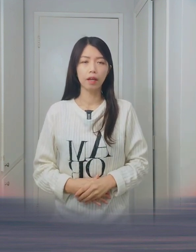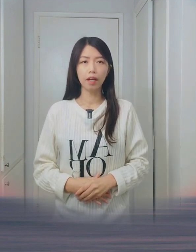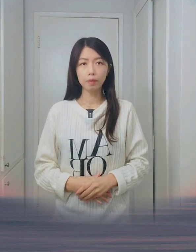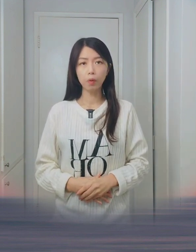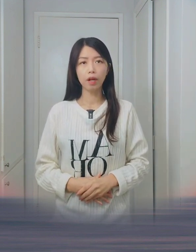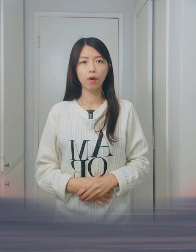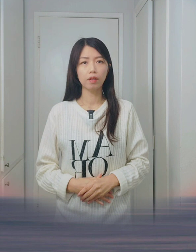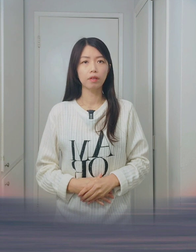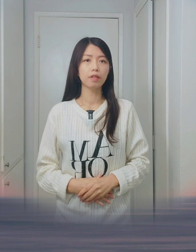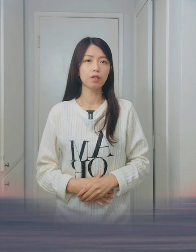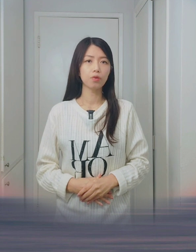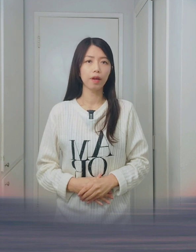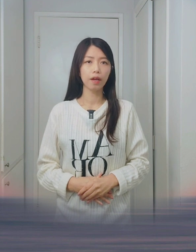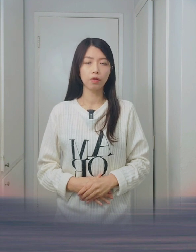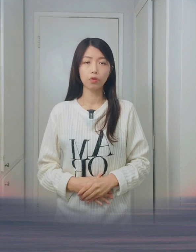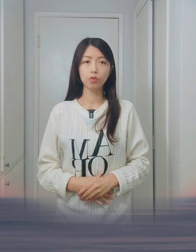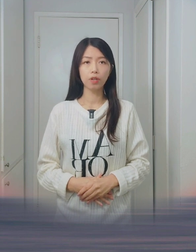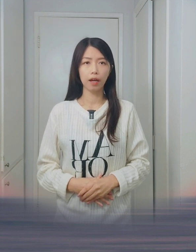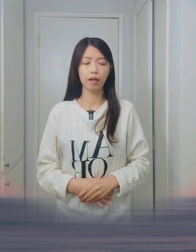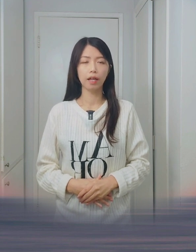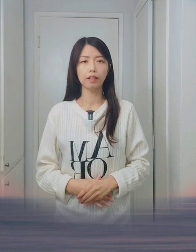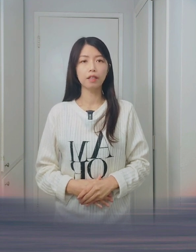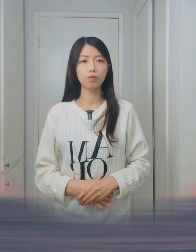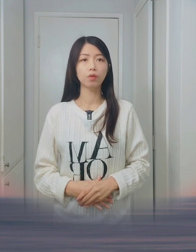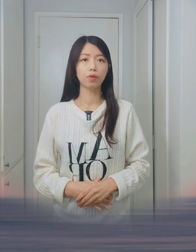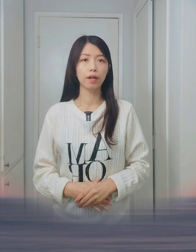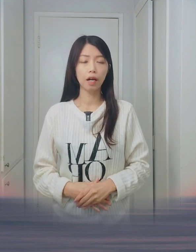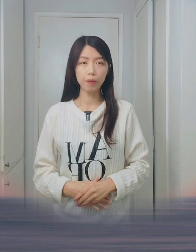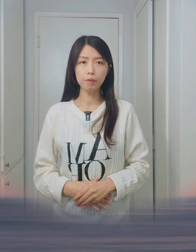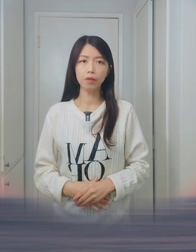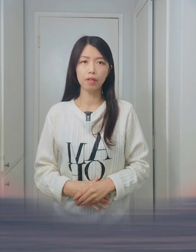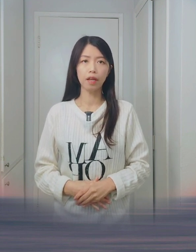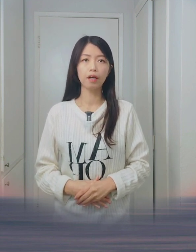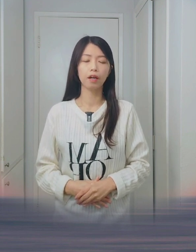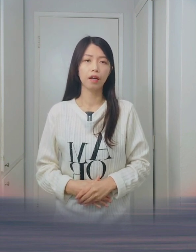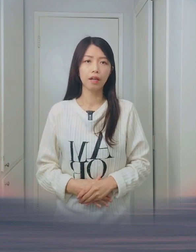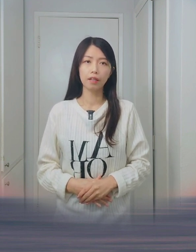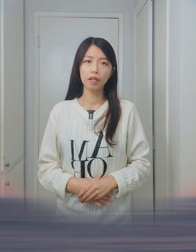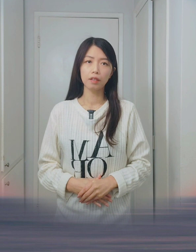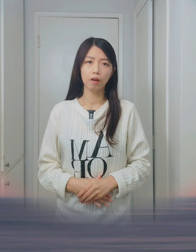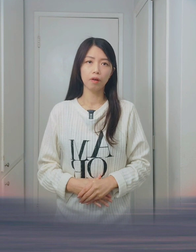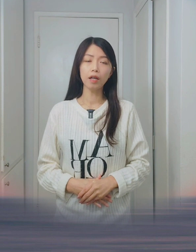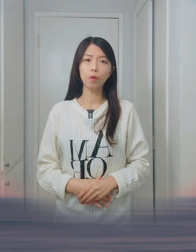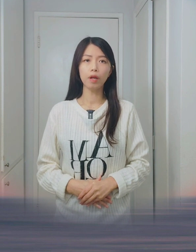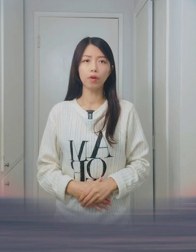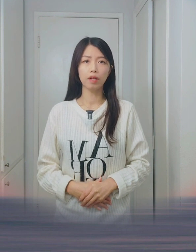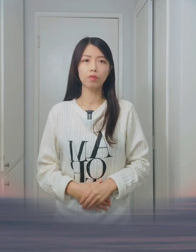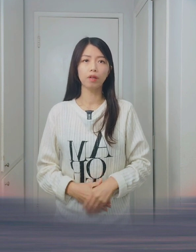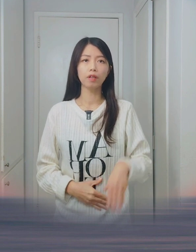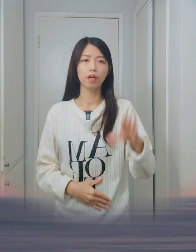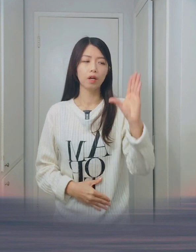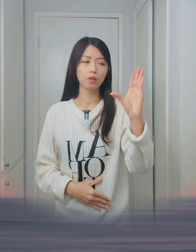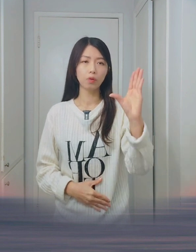수어는 행복이라고 하는 뜻의 수어에 그리고 축하라는 뜻의 수어 2개를 합하시면 되는데요. 일단 행복이라고 한